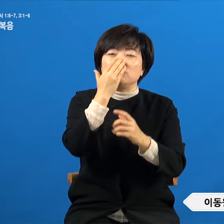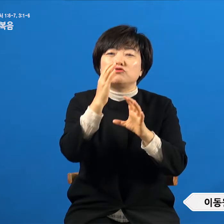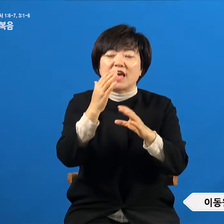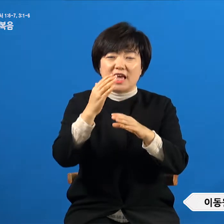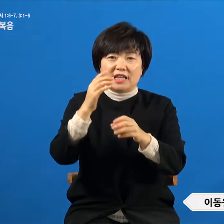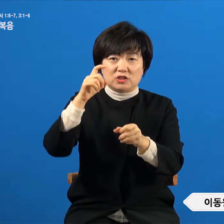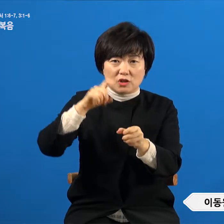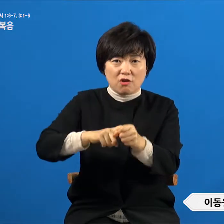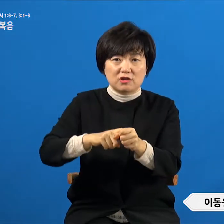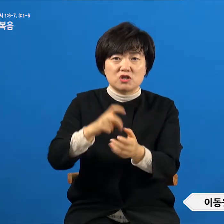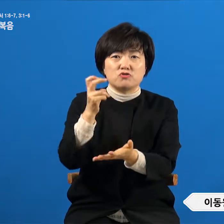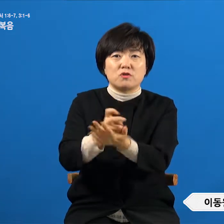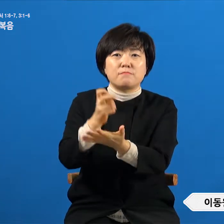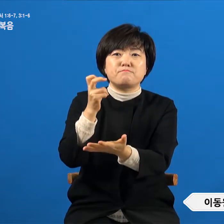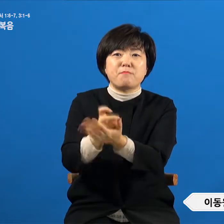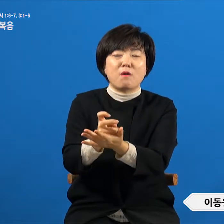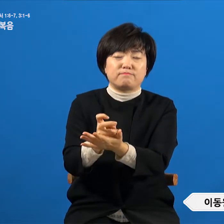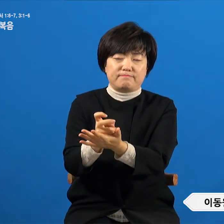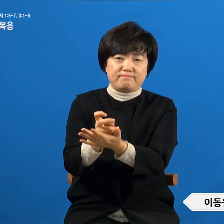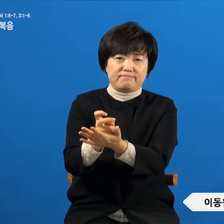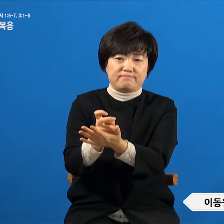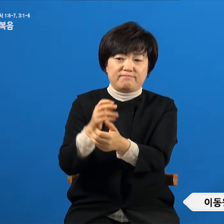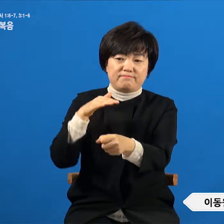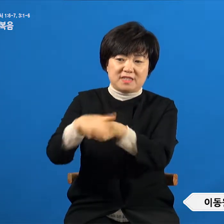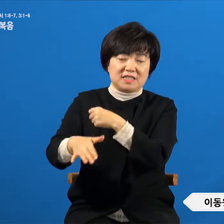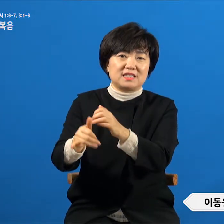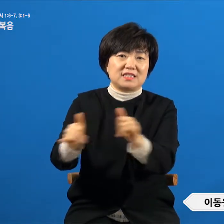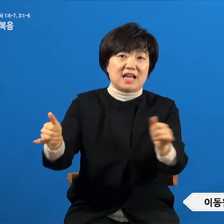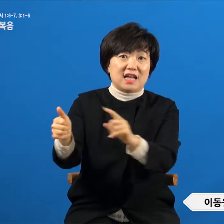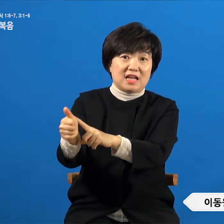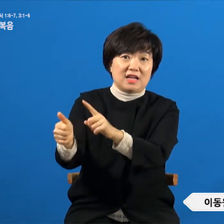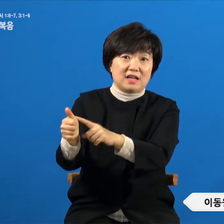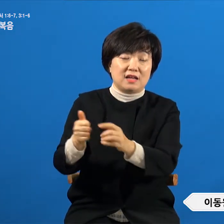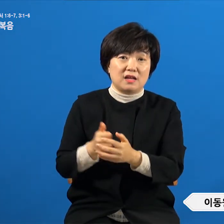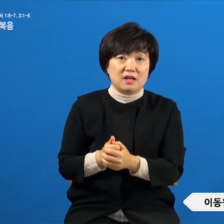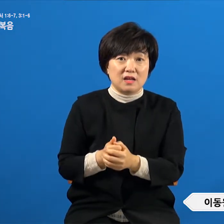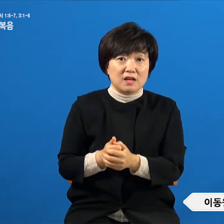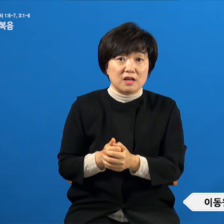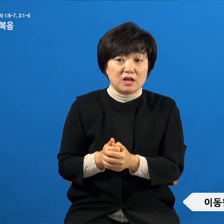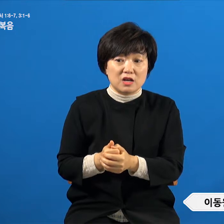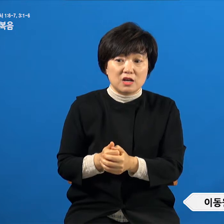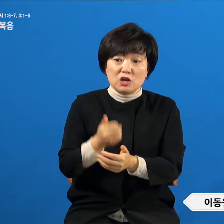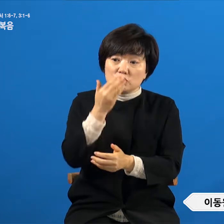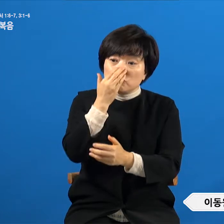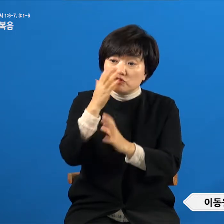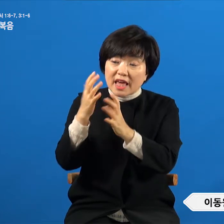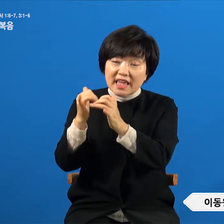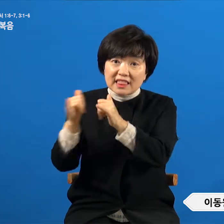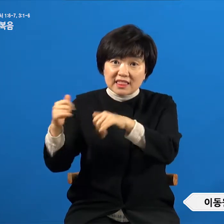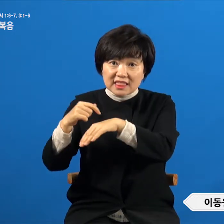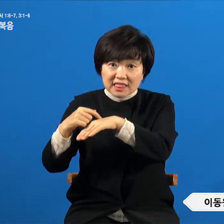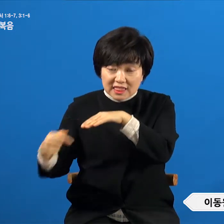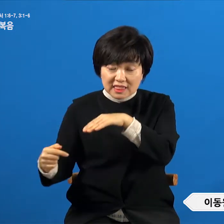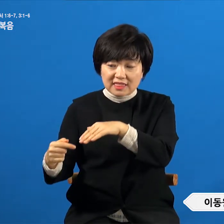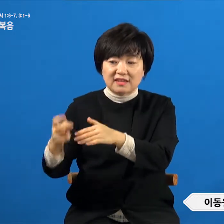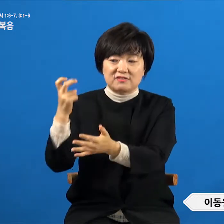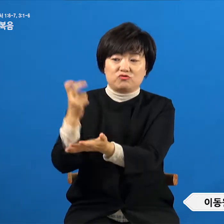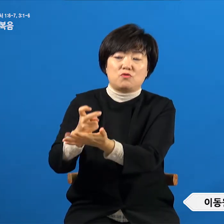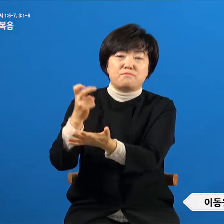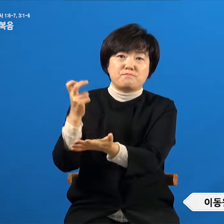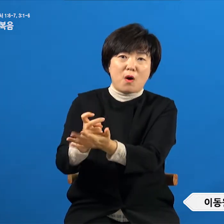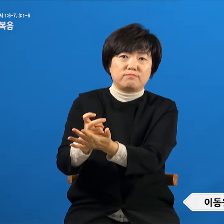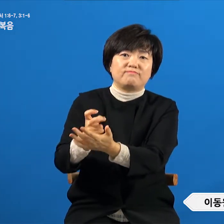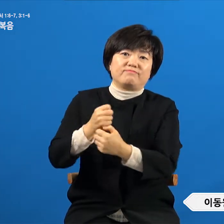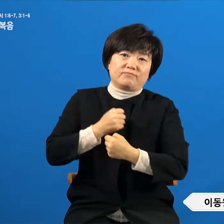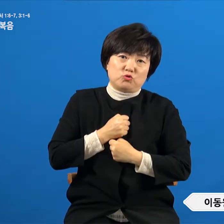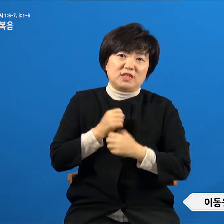유대적 율법주의자들이다 이렇게 말합니다. 유대적 율법주의자들. 그러니까 유대교의 배경을 가진